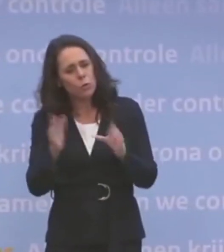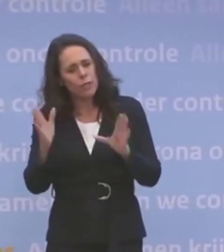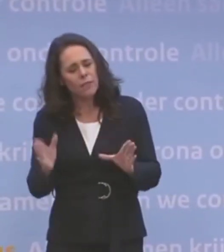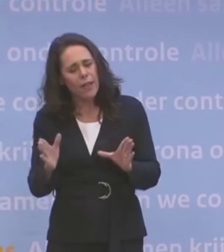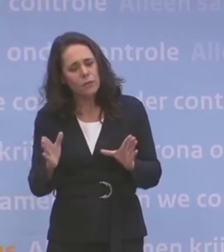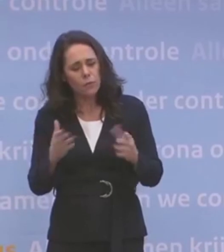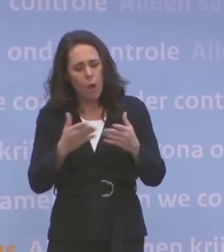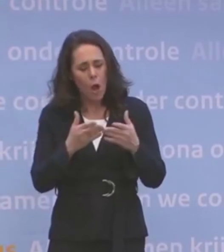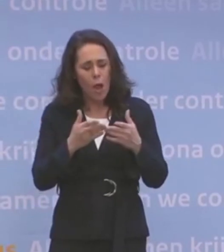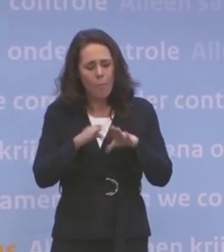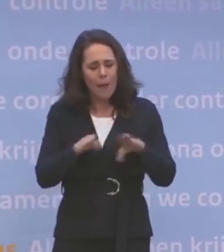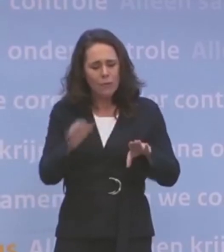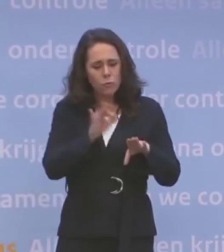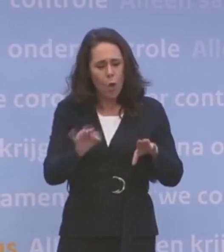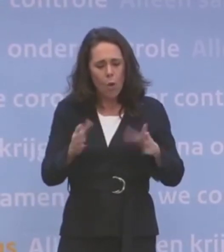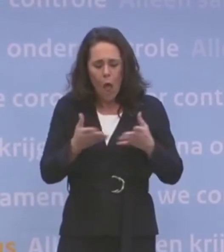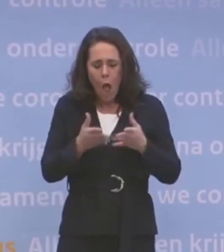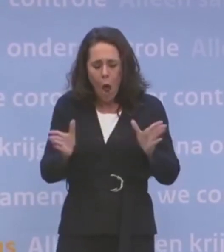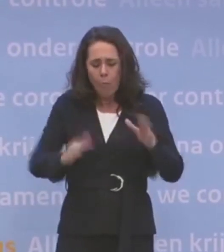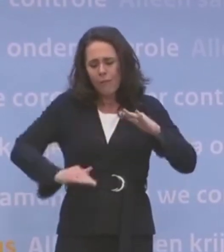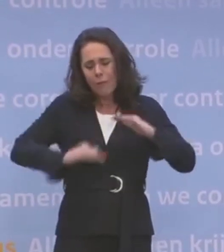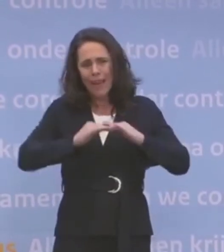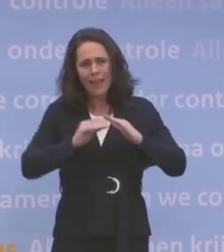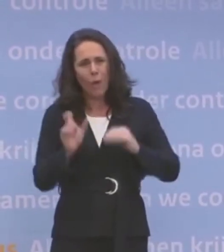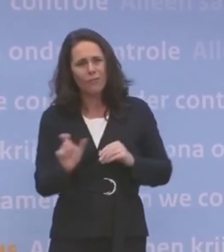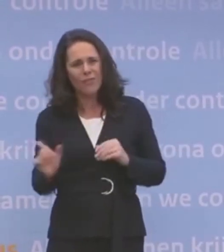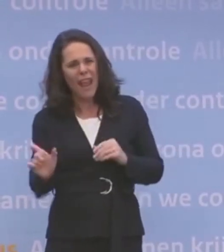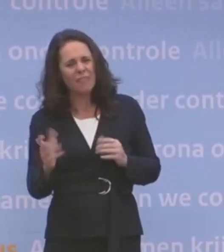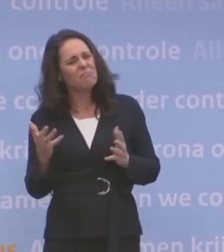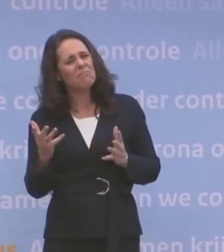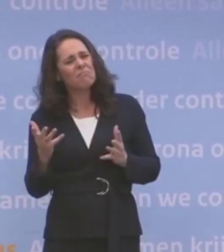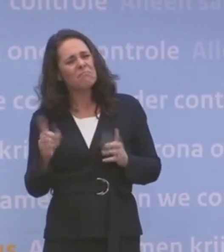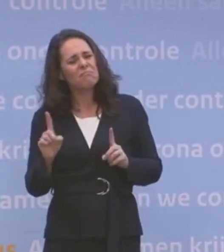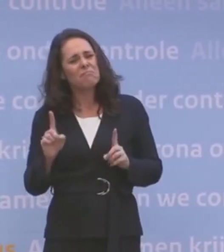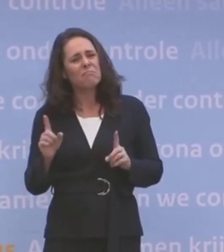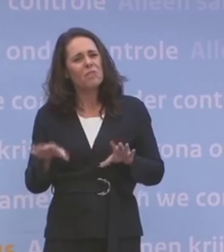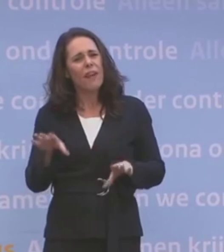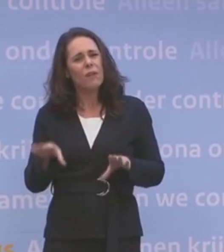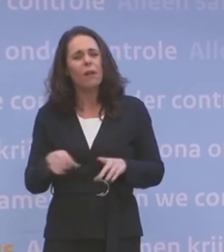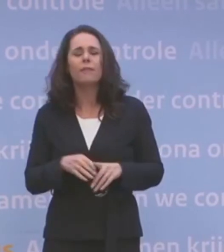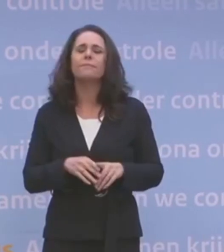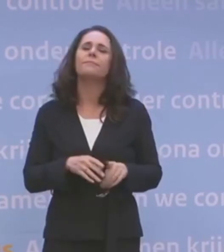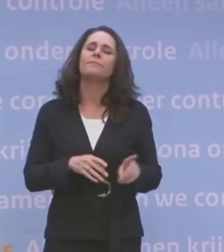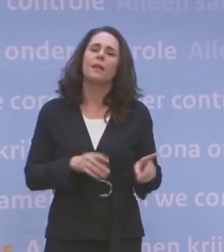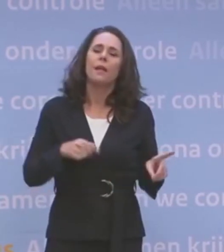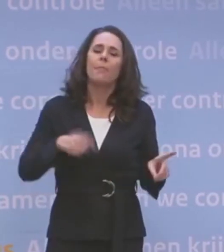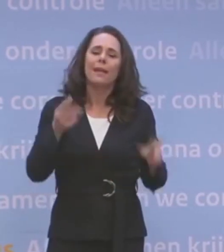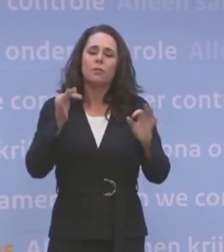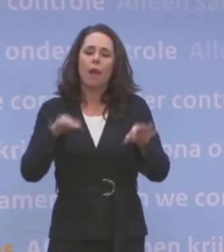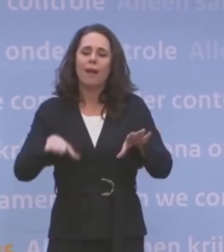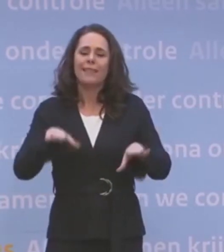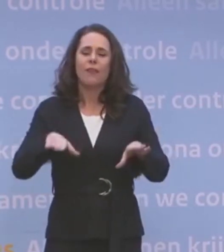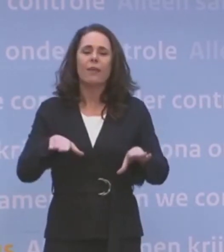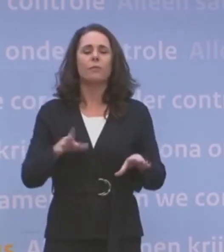helemaal moesten opengaan of deels. Waar zat de twijfel? Nou, ik denk dat de belangrijkste twijfel zat. We hebben natuurlijk ook gekeken wat er in de andere